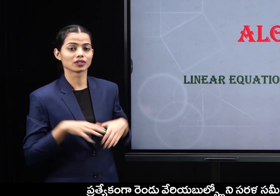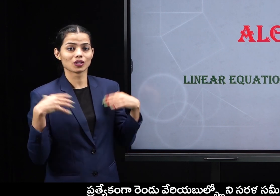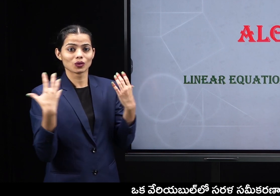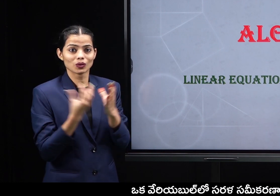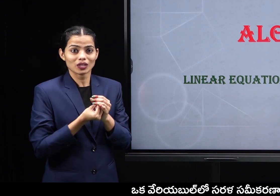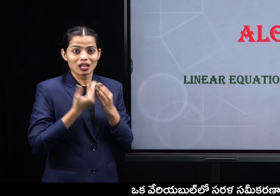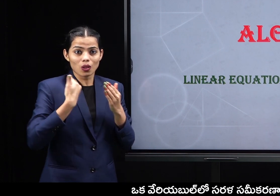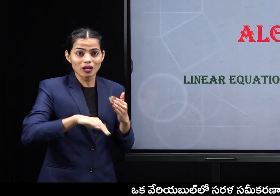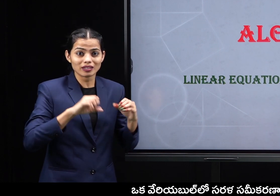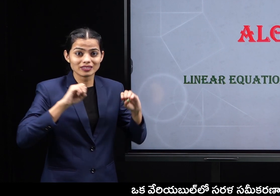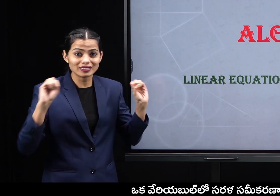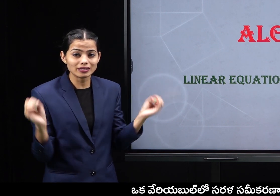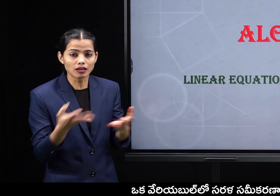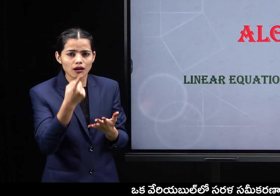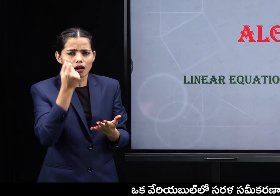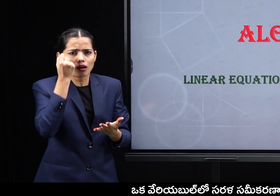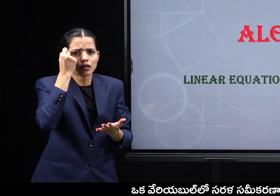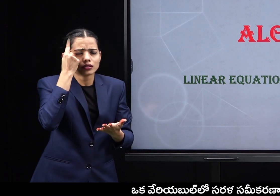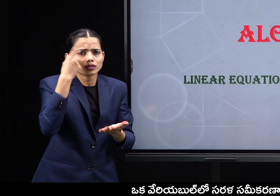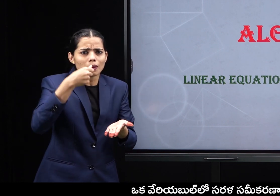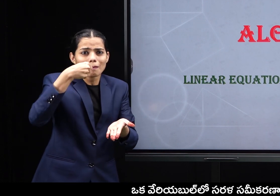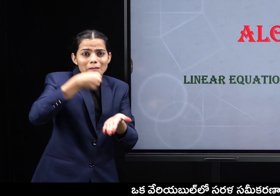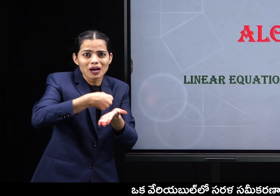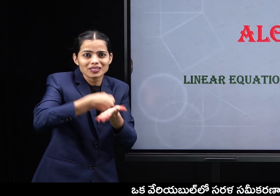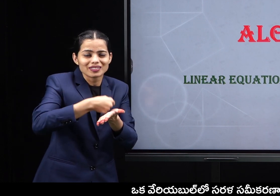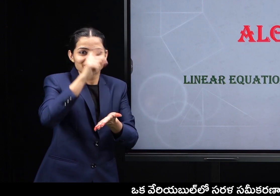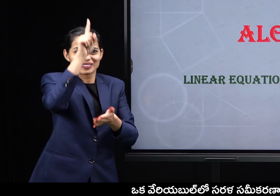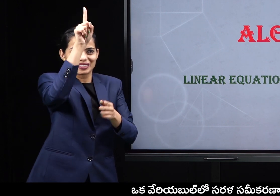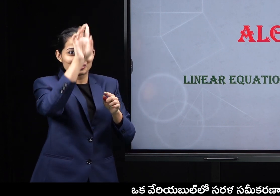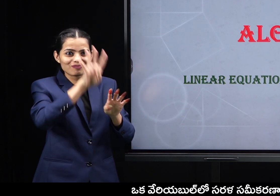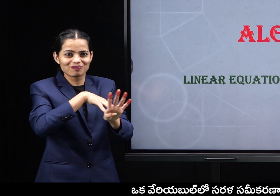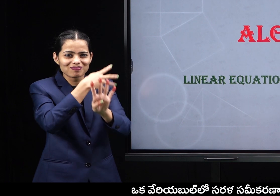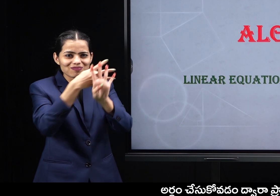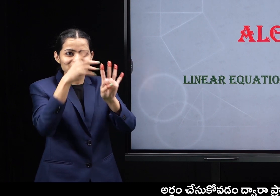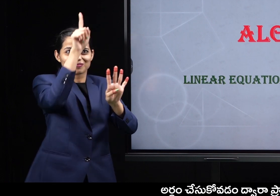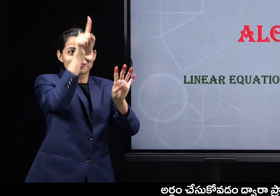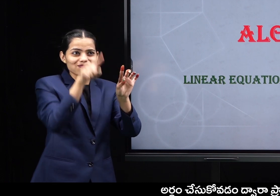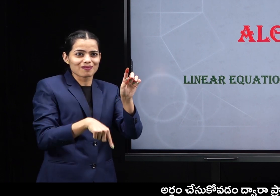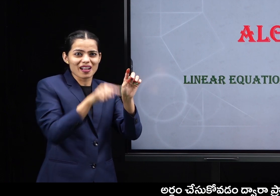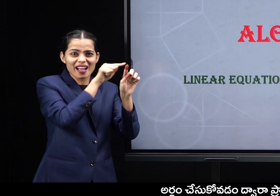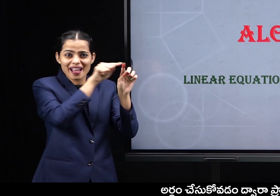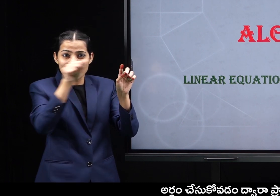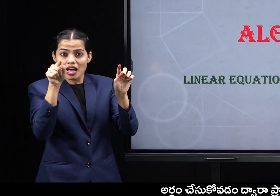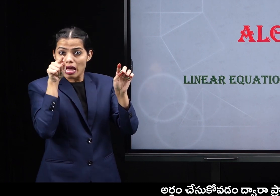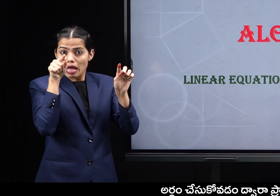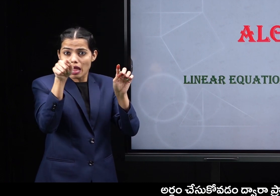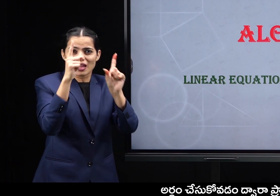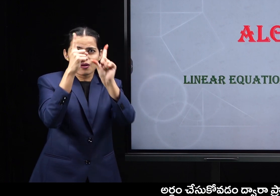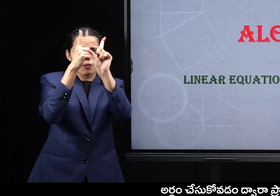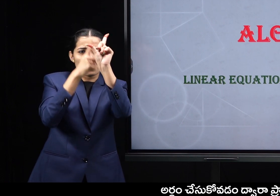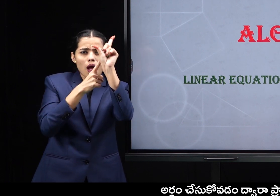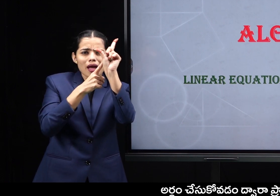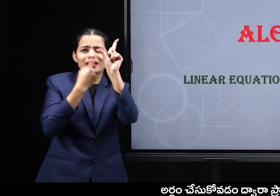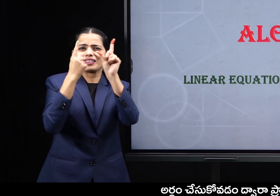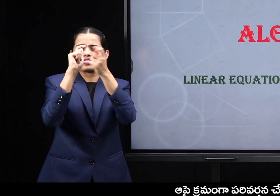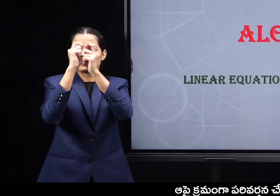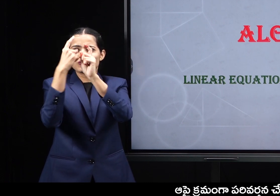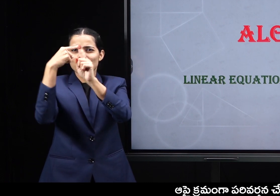మనం ఒక వేరియబుల్లో సరళ సమీకరణాల ప్రాథమికాలను అర్థం చేసుకోవడం ద్వారా ప్రారంభించి